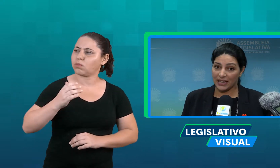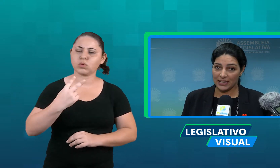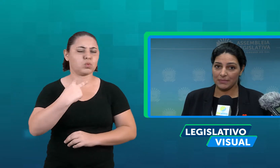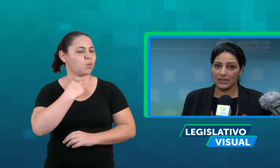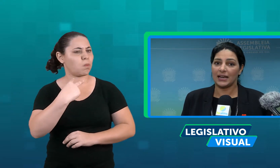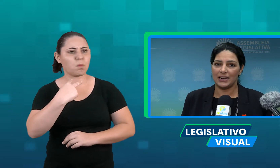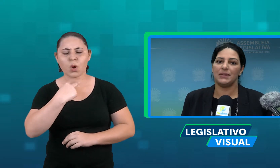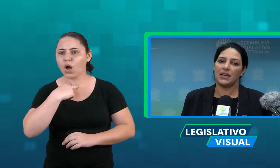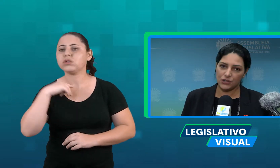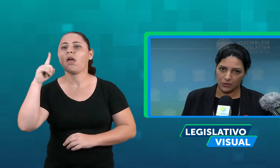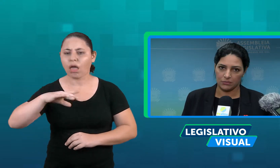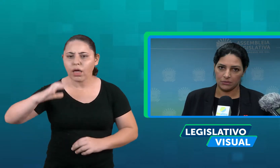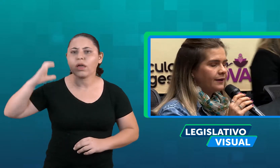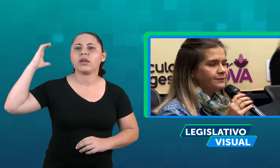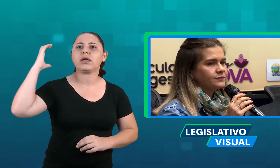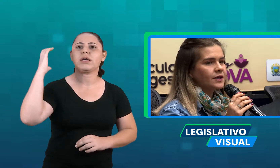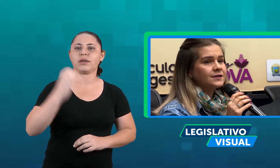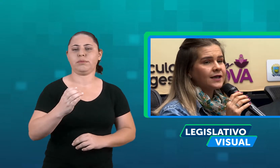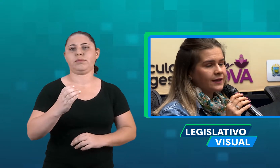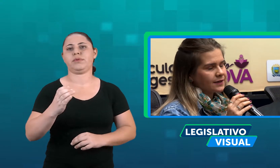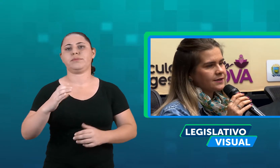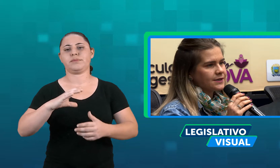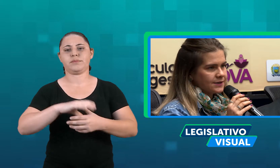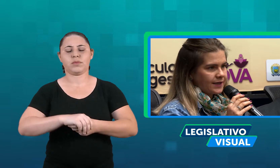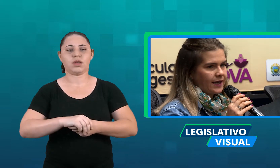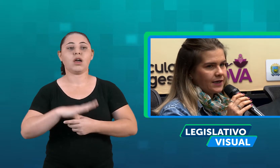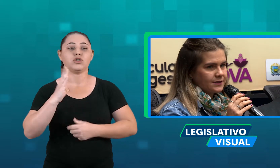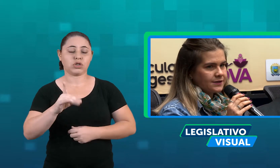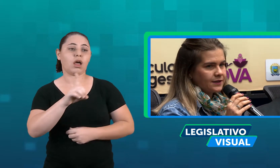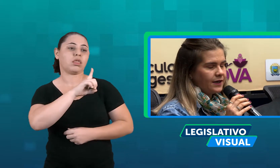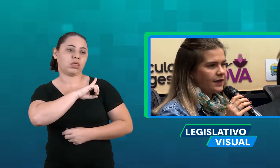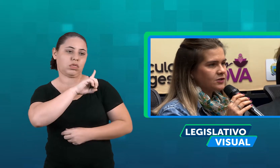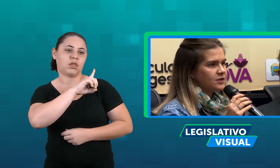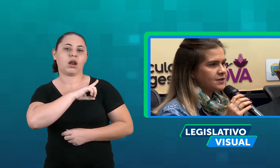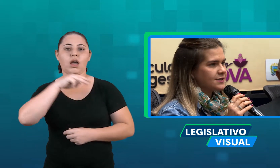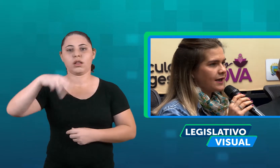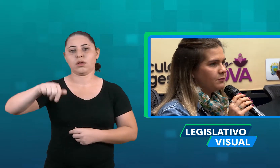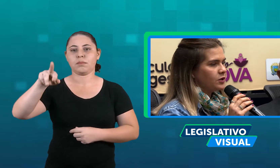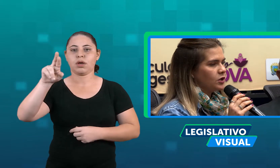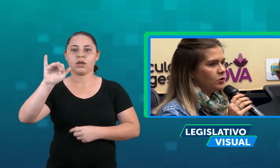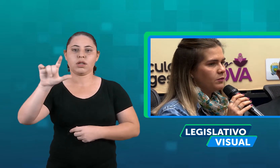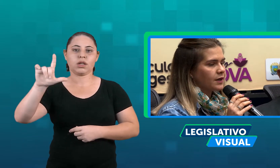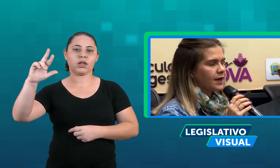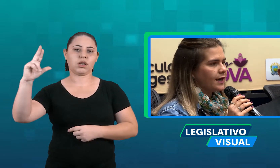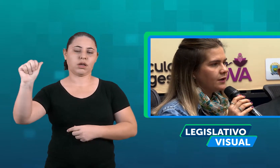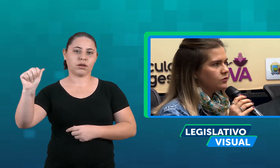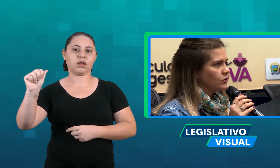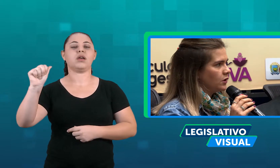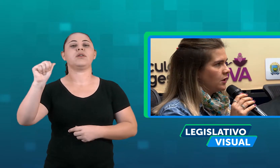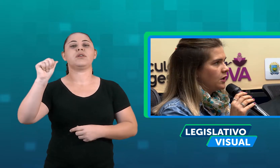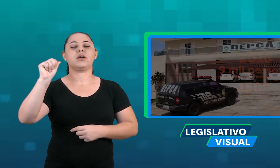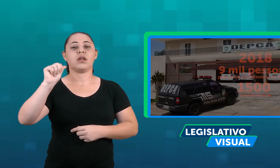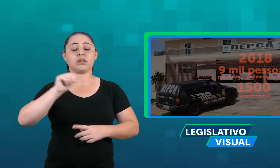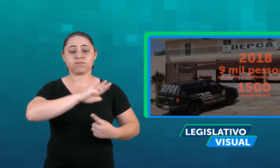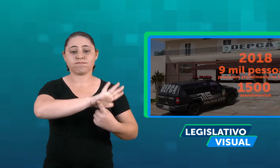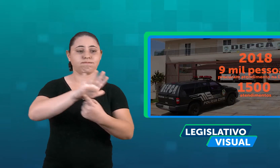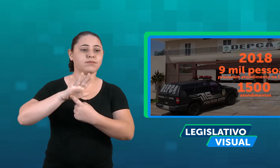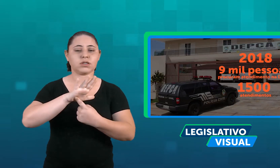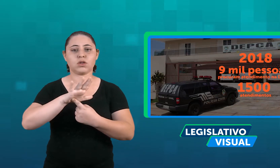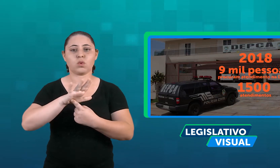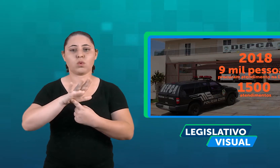adolescente, isso é crime e é crime hediondo. Já a delegada Marília de Brito destacou o trabalho da DPCA.